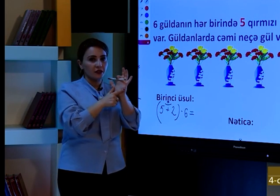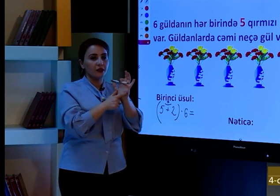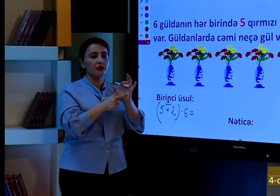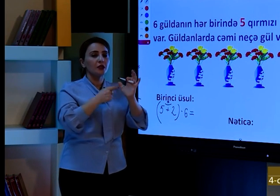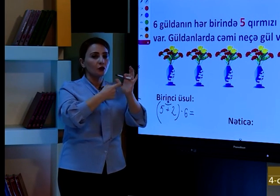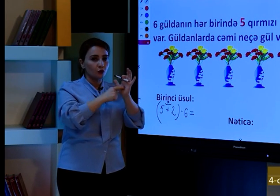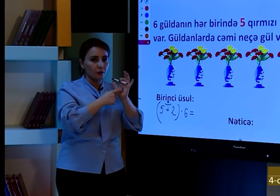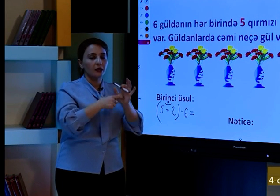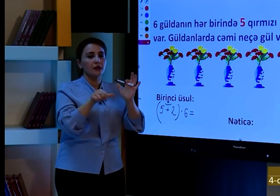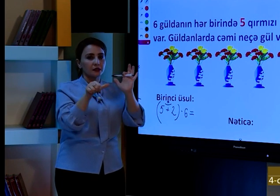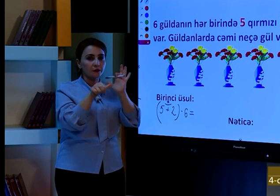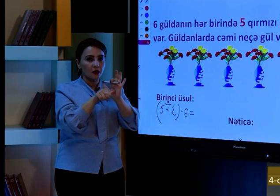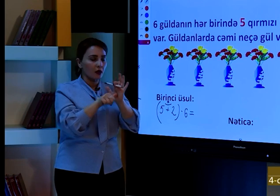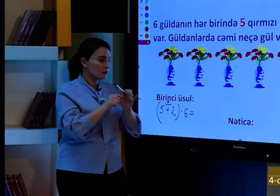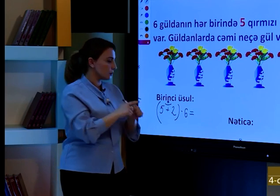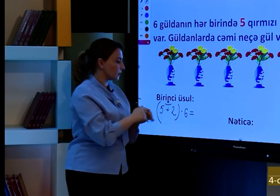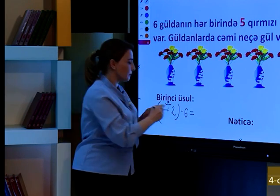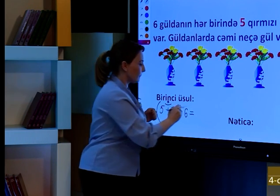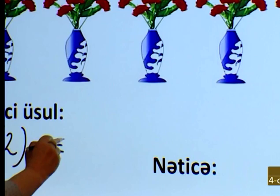7-ni vurmaq lazımdır 6-ya.